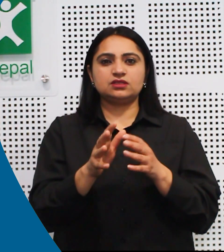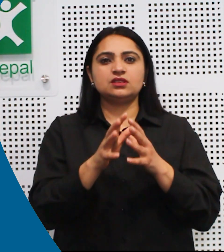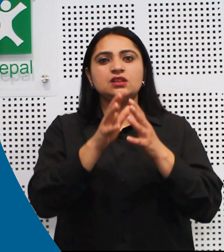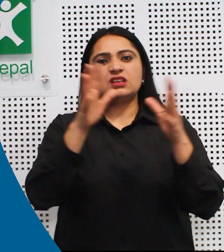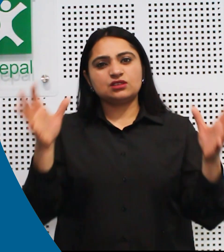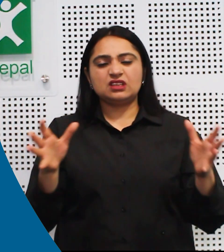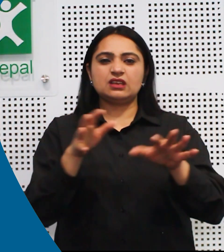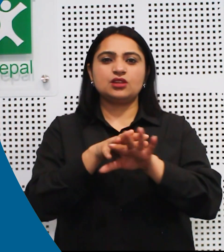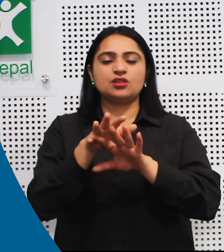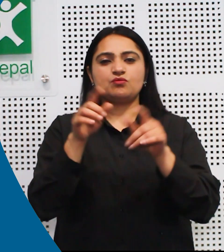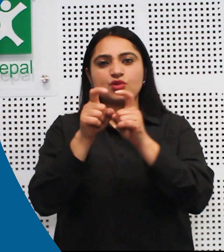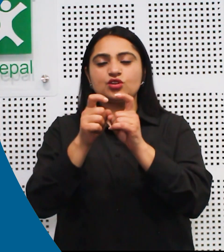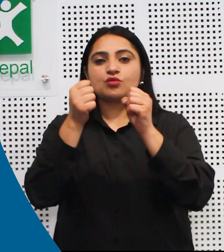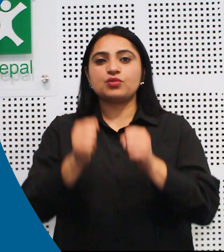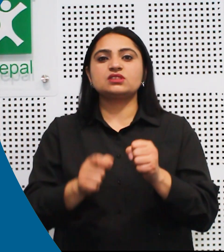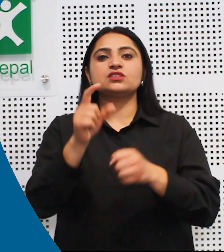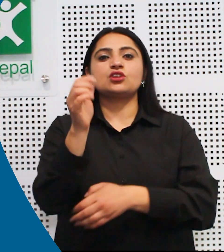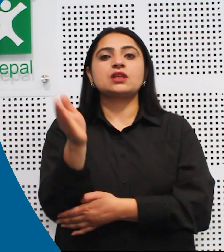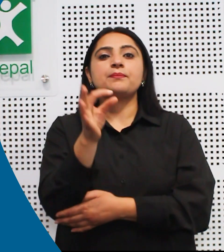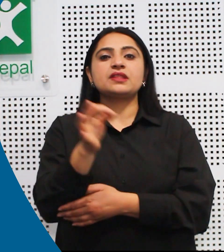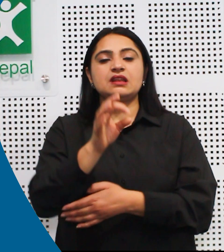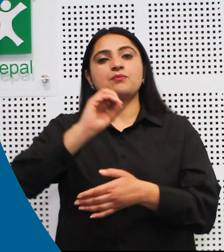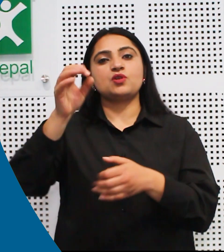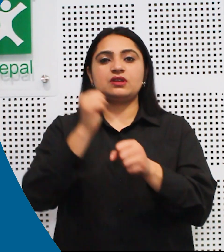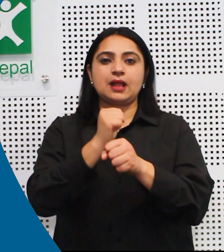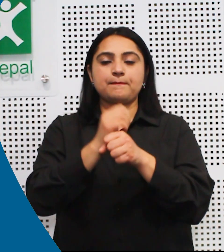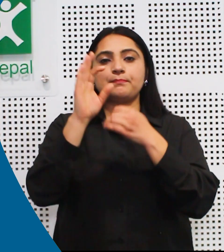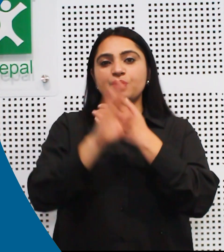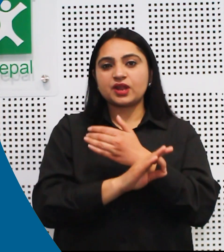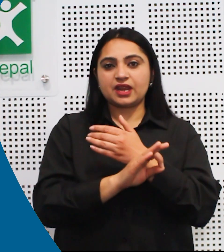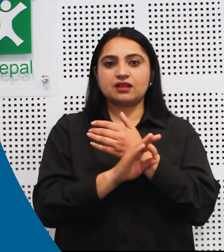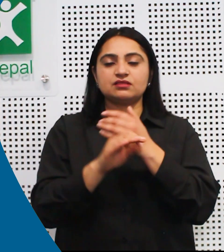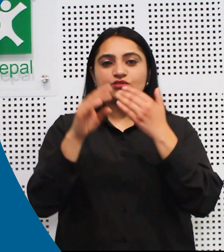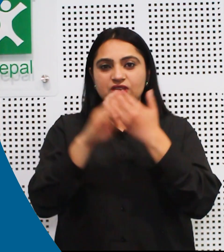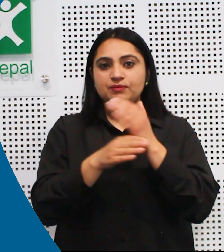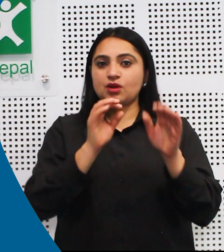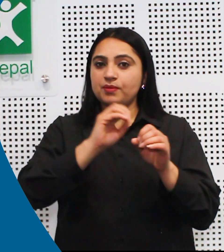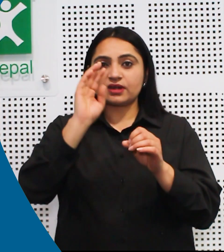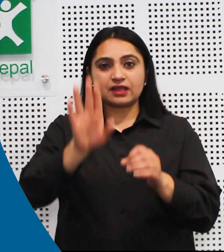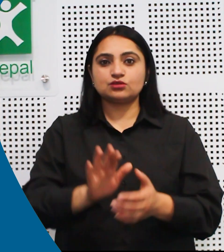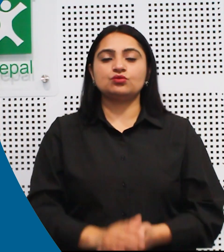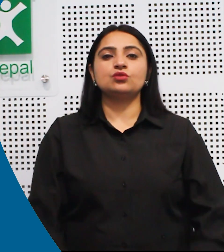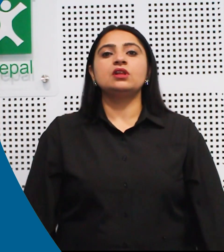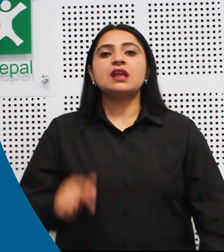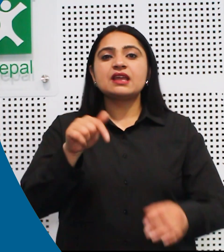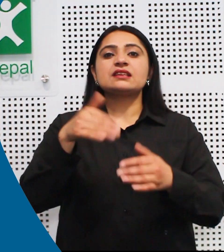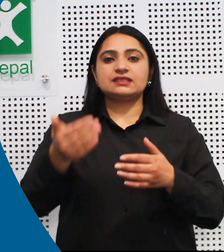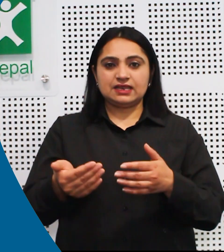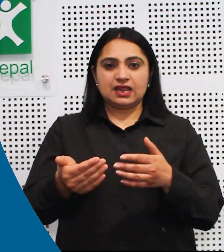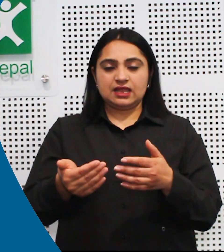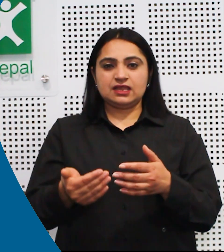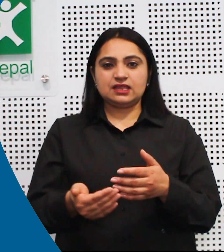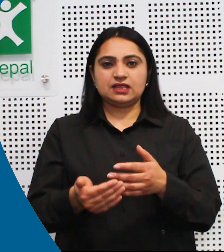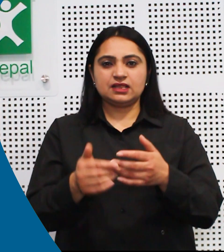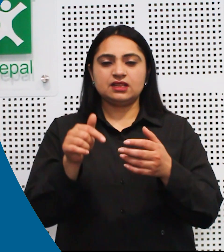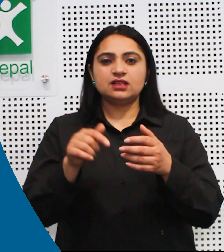बैठकहरू बसिसकेपछि अर्थ मन्त्रालयमा पठाउने काम चाहिँ हामी प्रक्रियागत ढङ्गले चाहिँ पठाइसकेका छौँ र अब यसलाई चाहिँ अगाडि